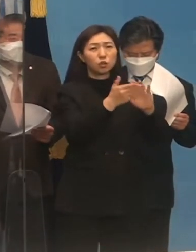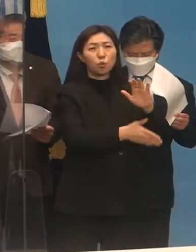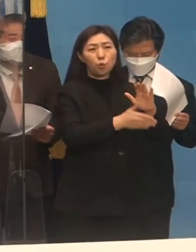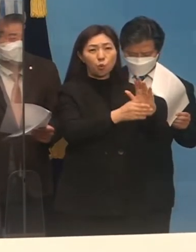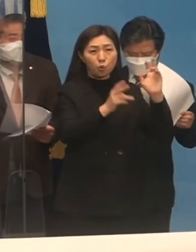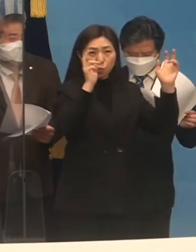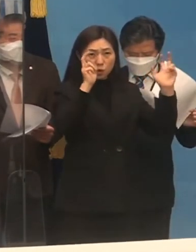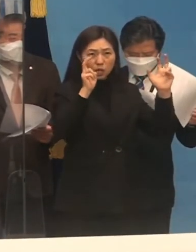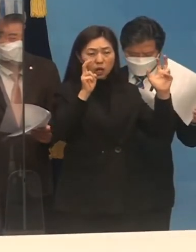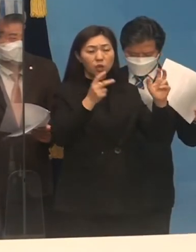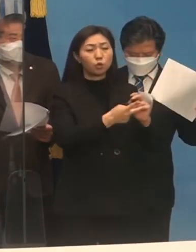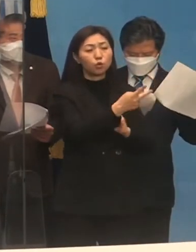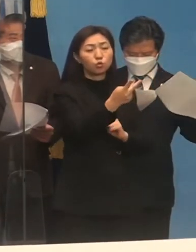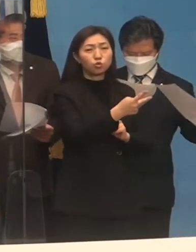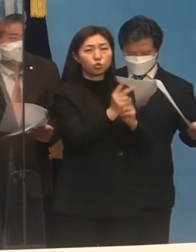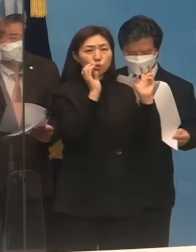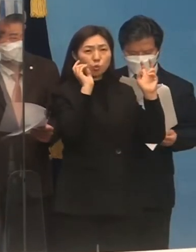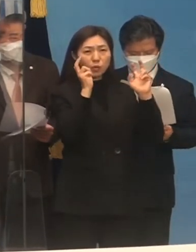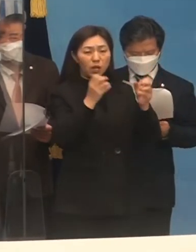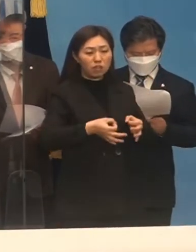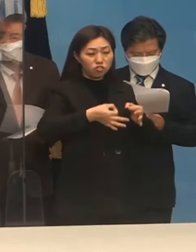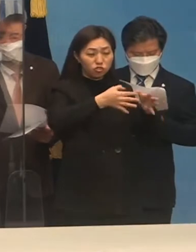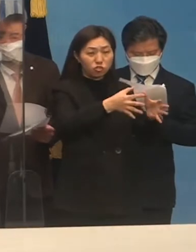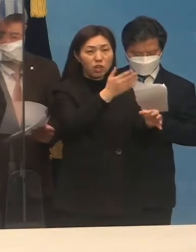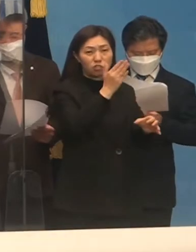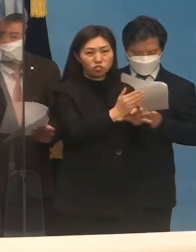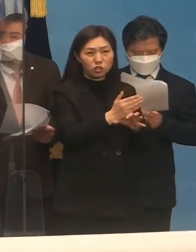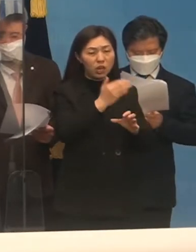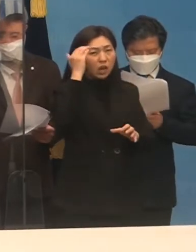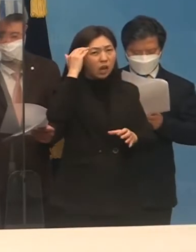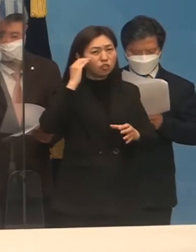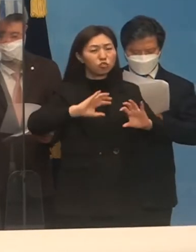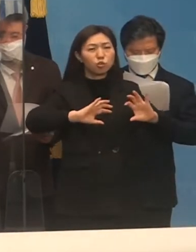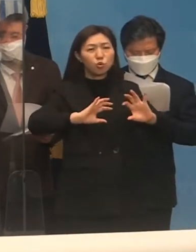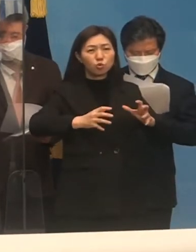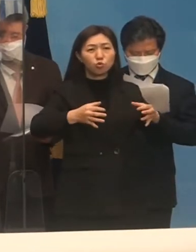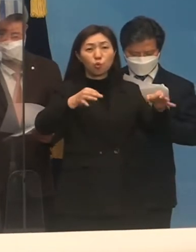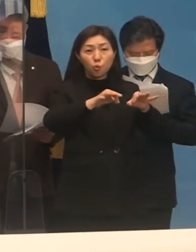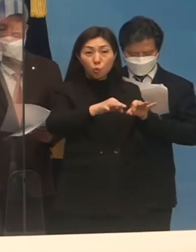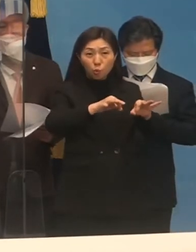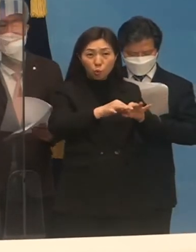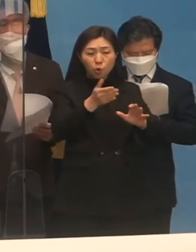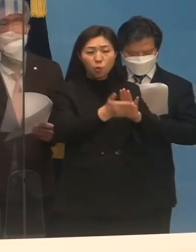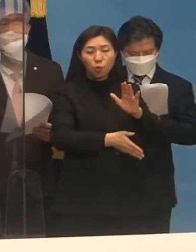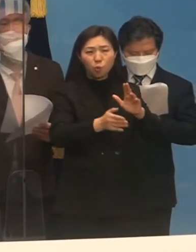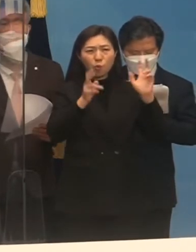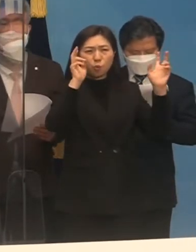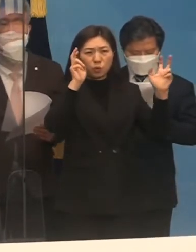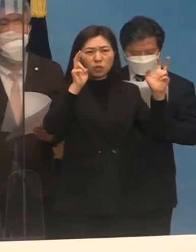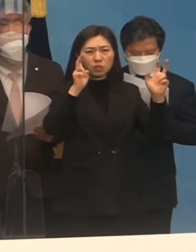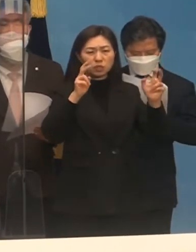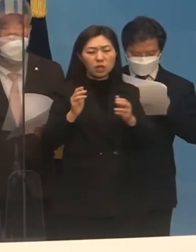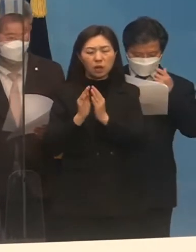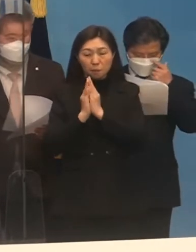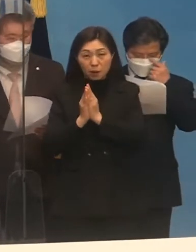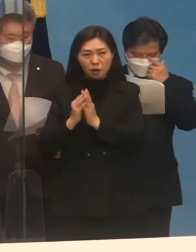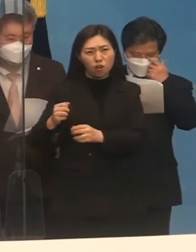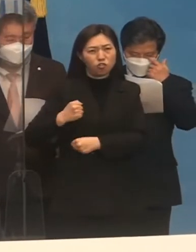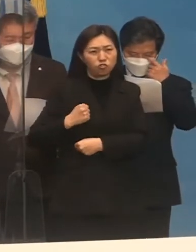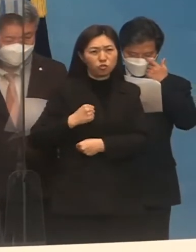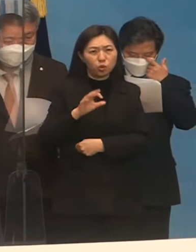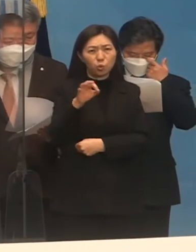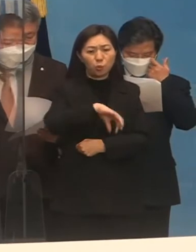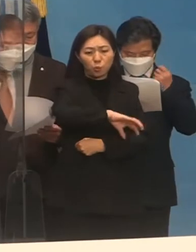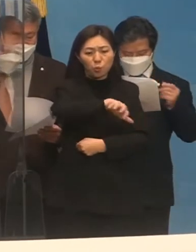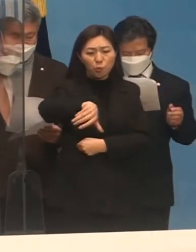국민연금 등의 공적 자금은 수익이 군부로 흘러가지 않도록 적절한 조치를 취해야 합니다.